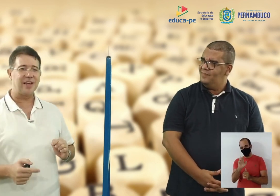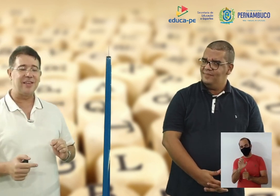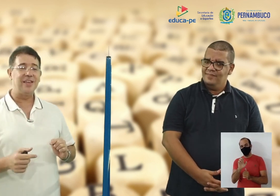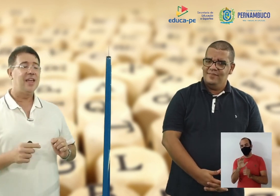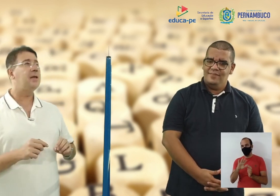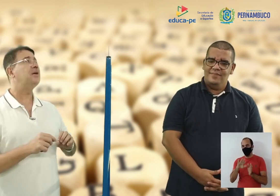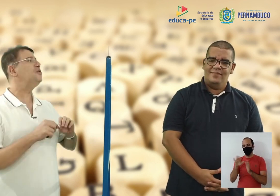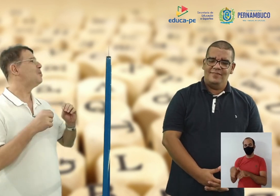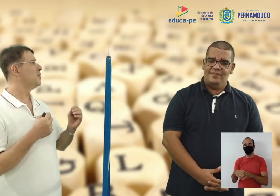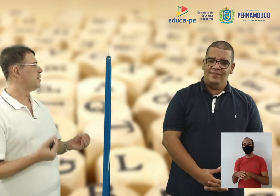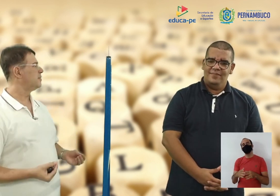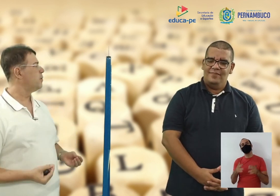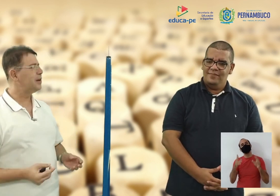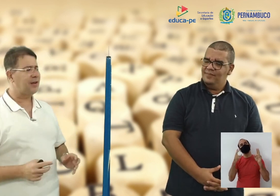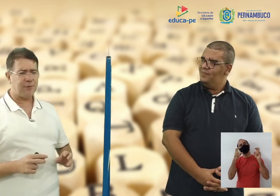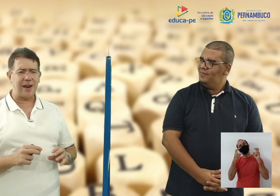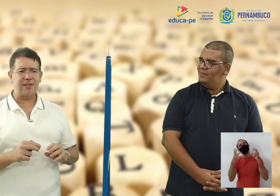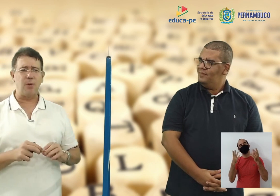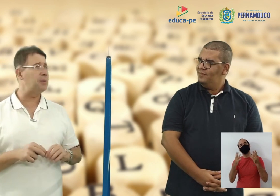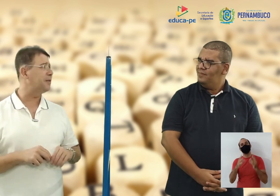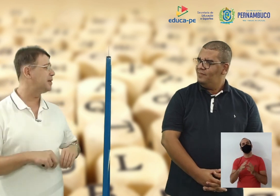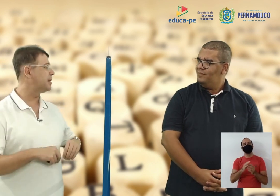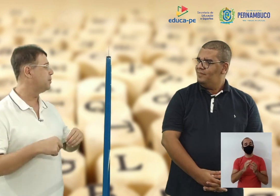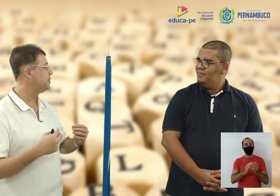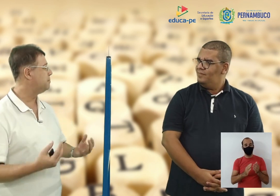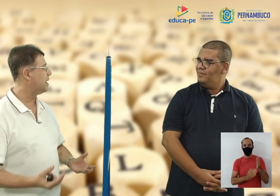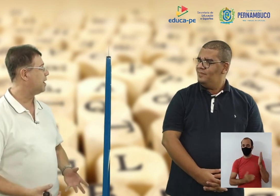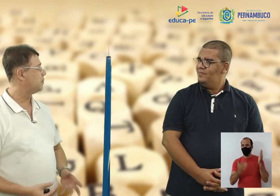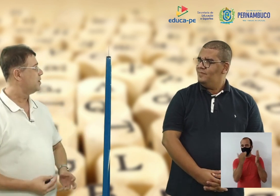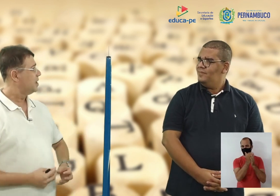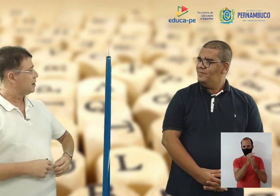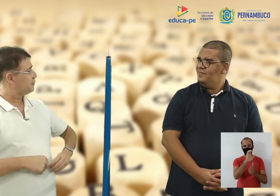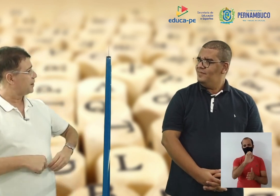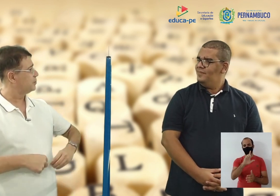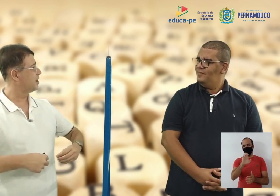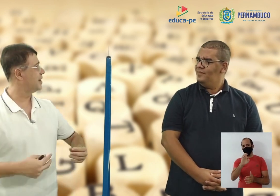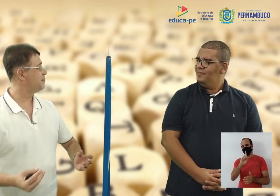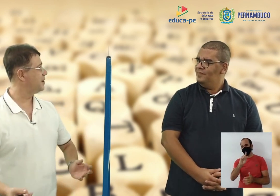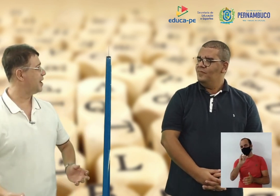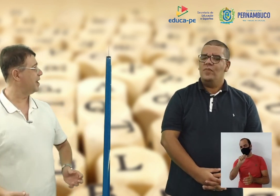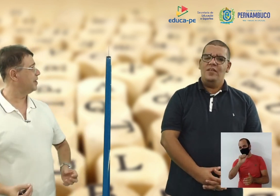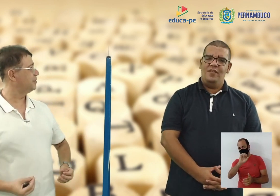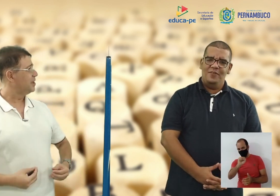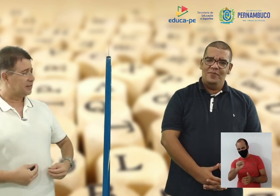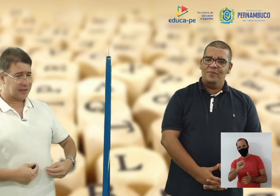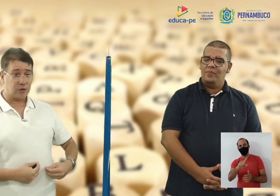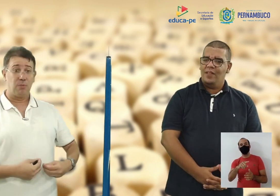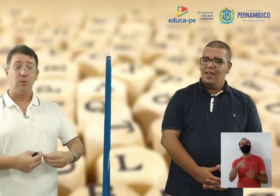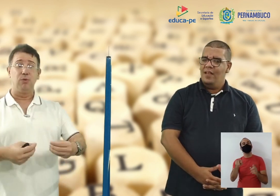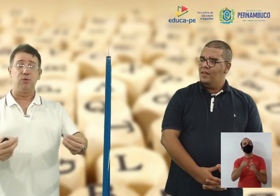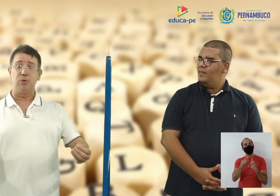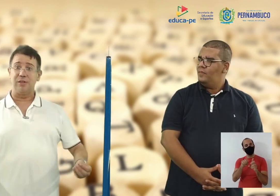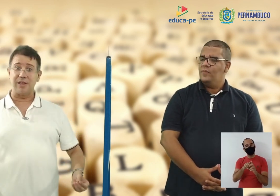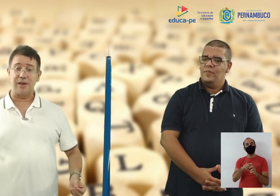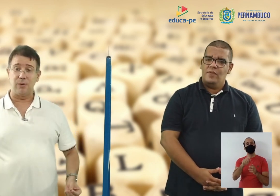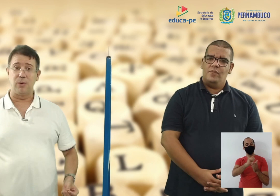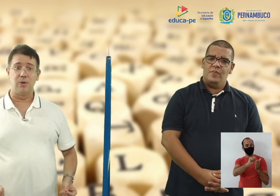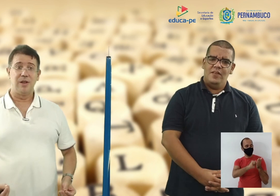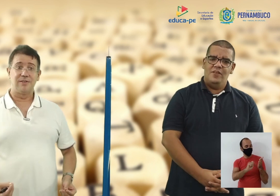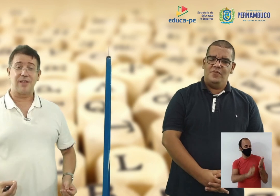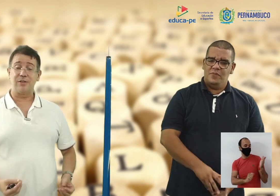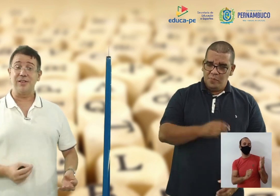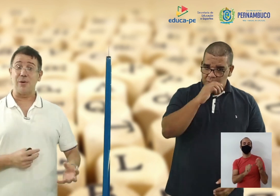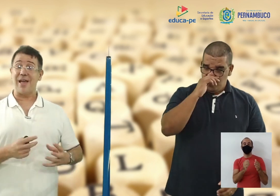temos aqui, o que me chamou a atenção, que ele vai falar, tem um poema dele que é Boi de Barro, ele vai falar dos canaviais, certo? O mundo do